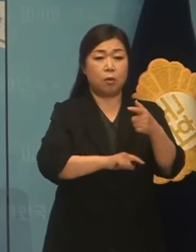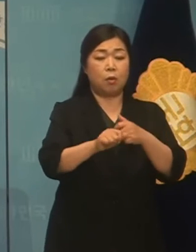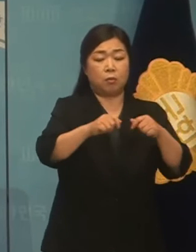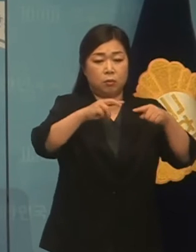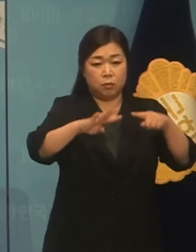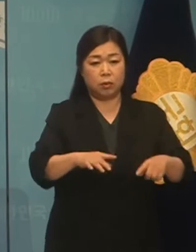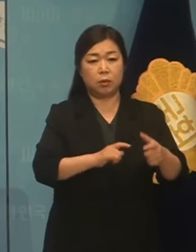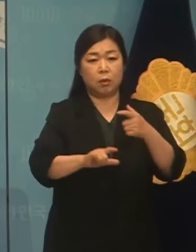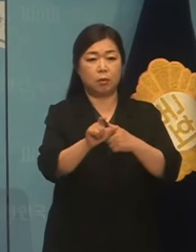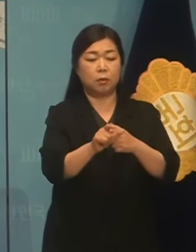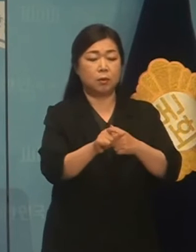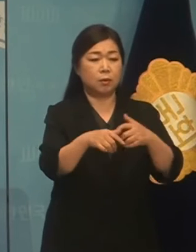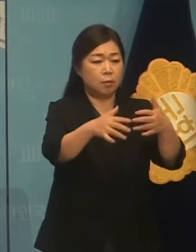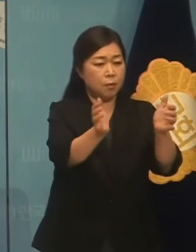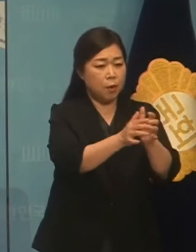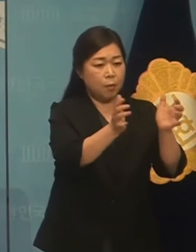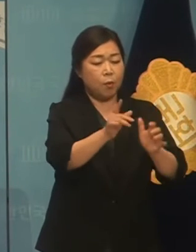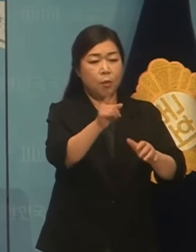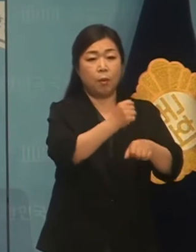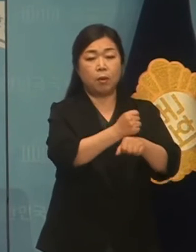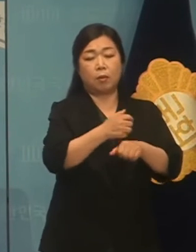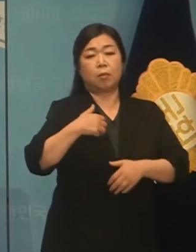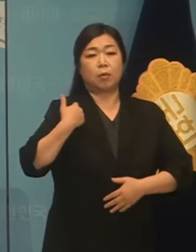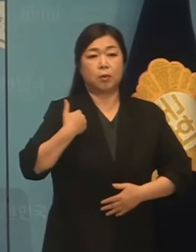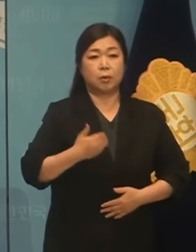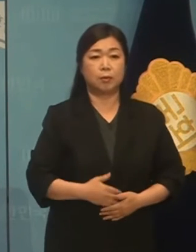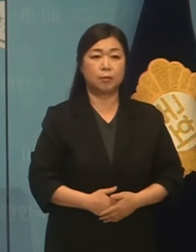큰 단일 대우가 만들어져야 합니다.